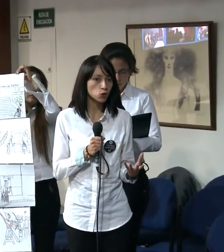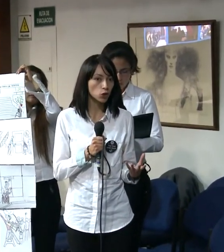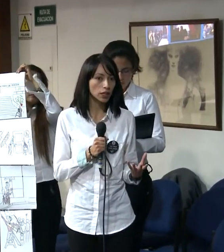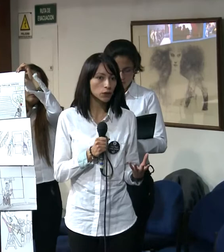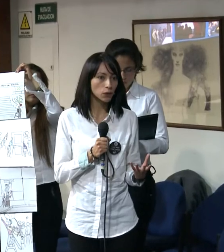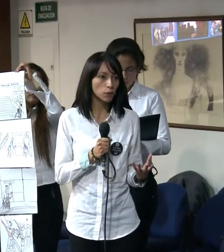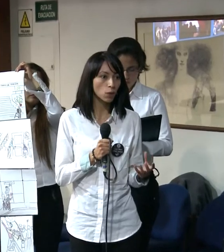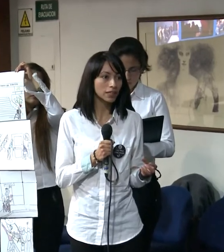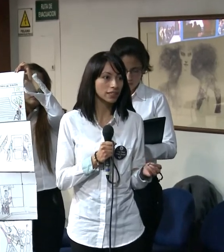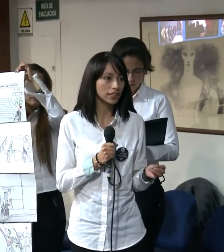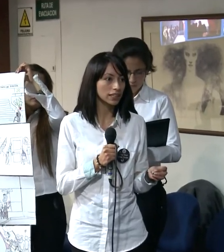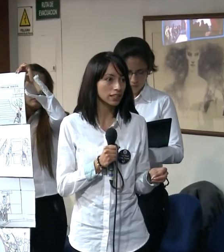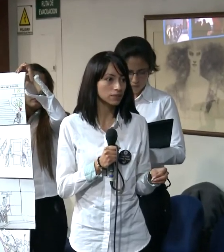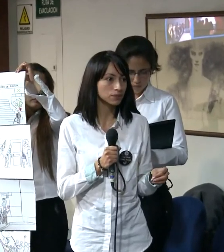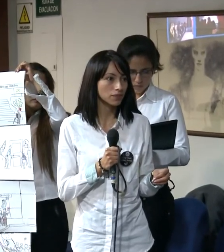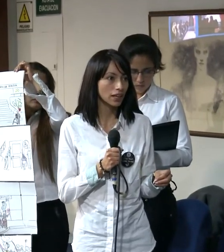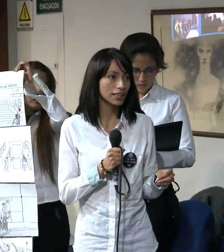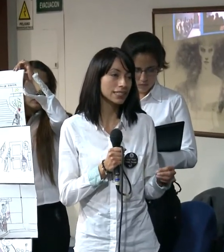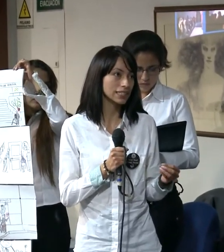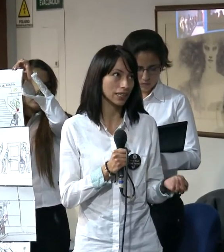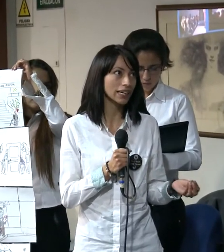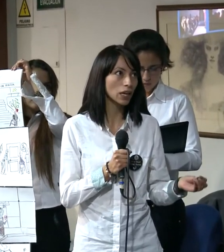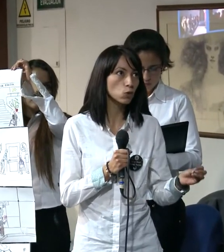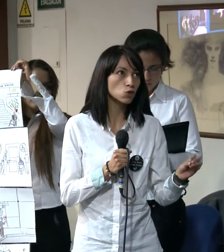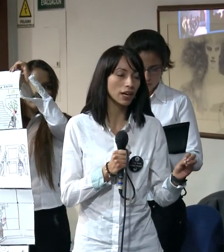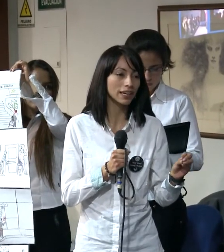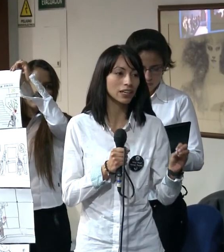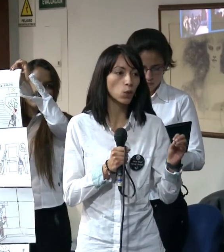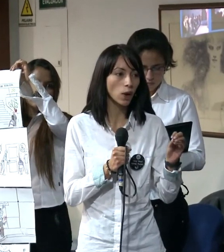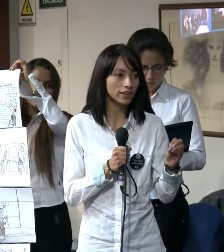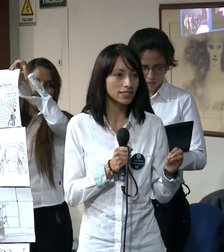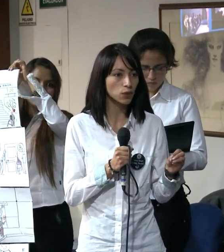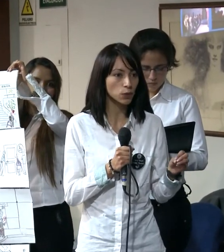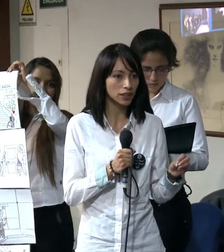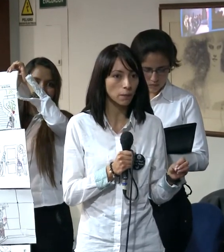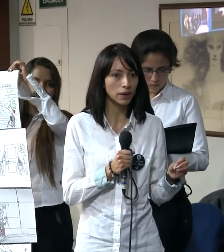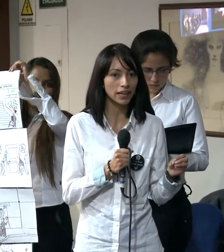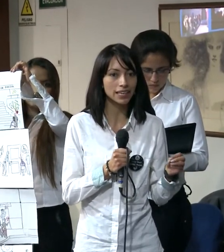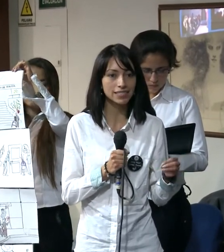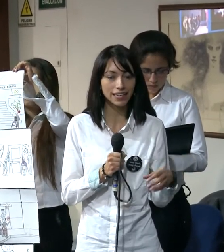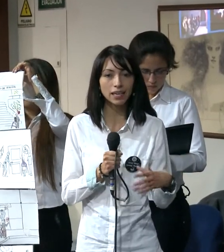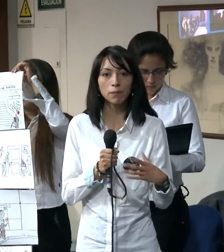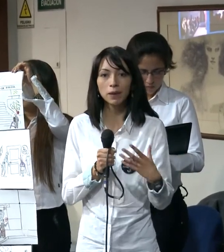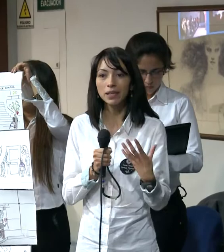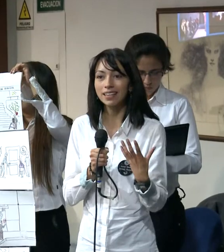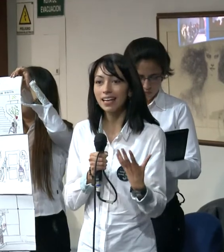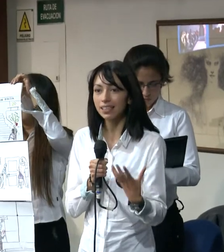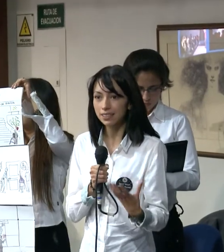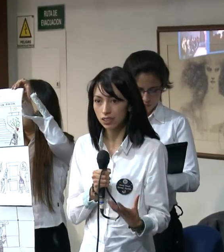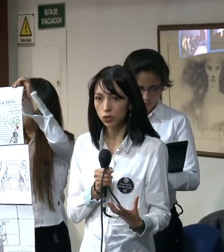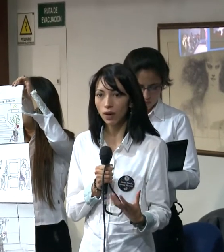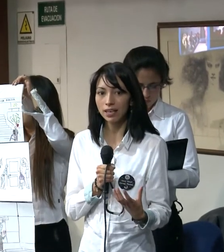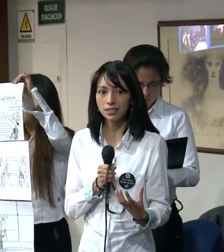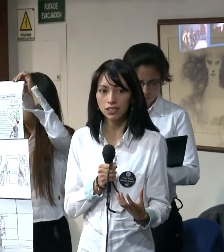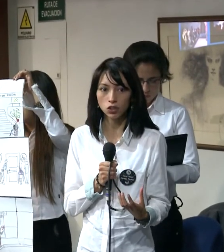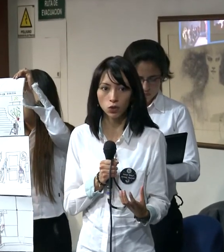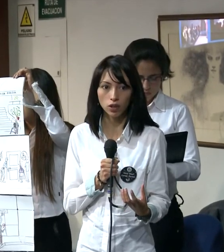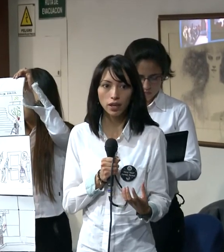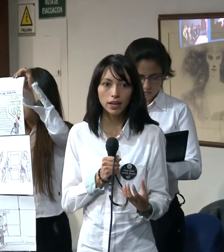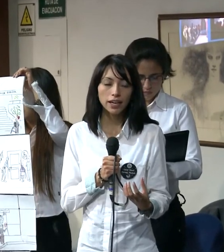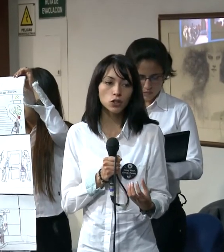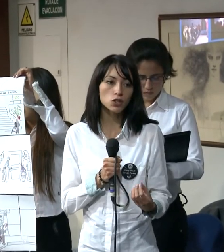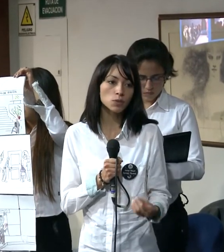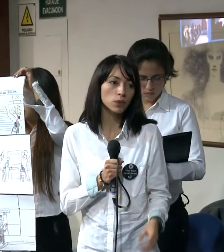está funcionando lo mantienen. Es decir, hay que buscar al guarda de seguridad para que él sea el que permita el acceso al